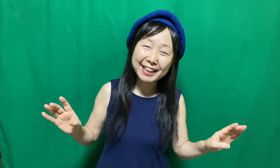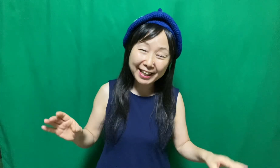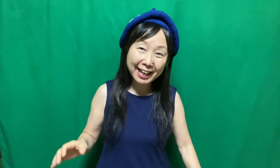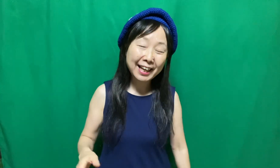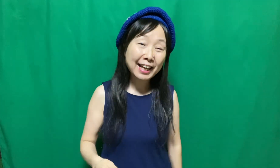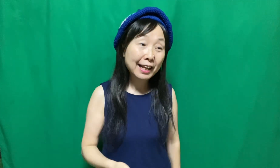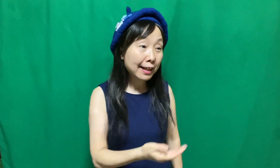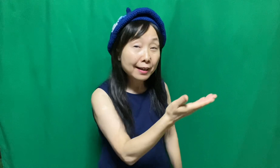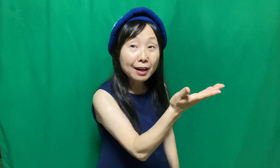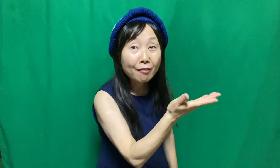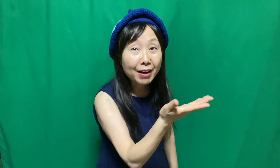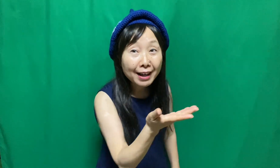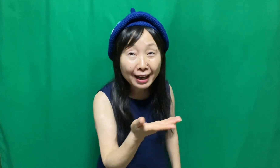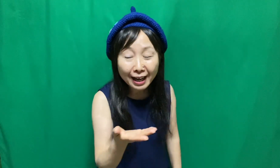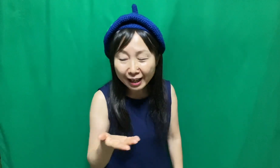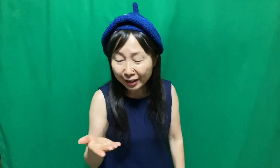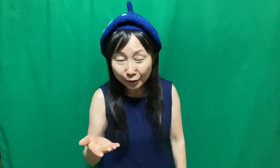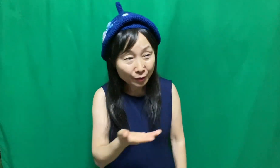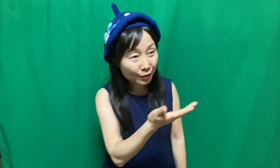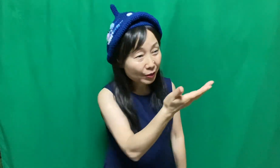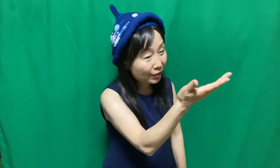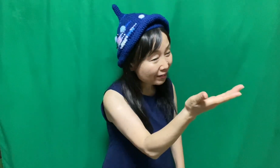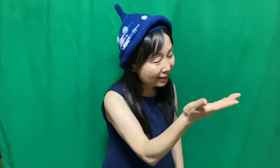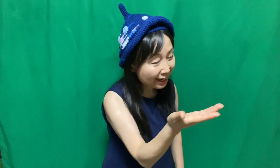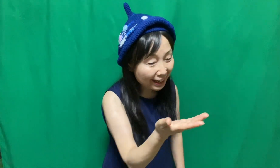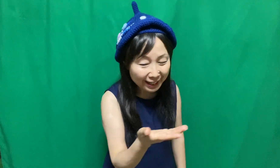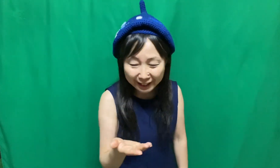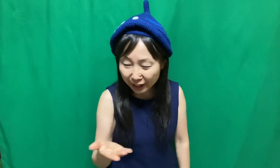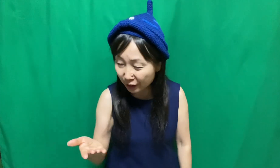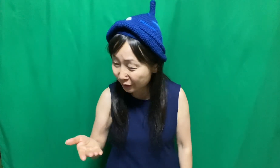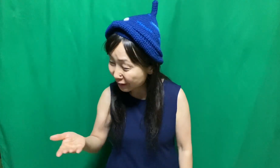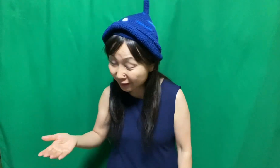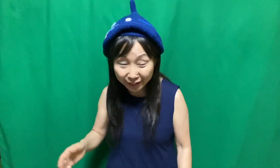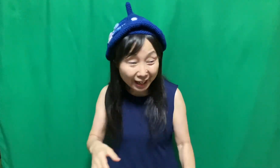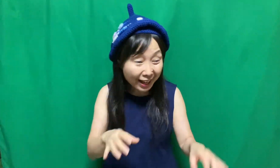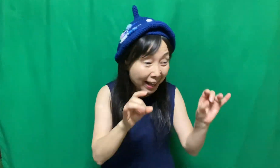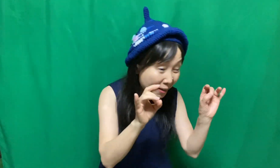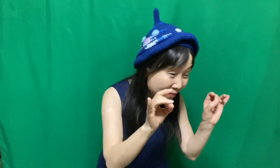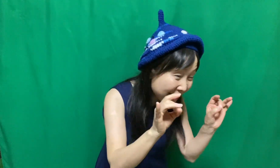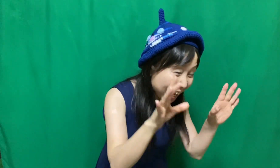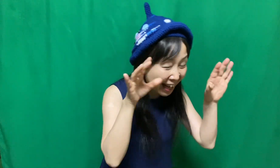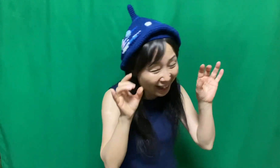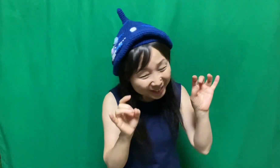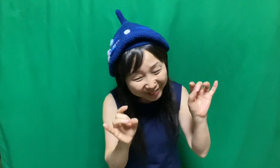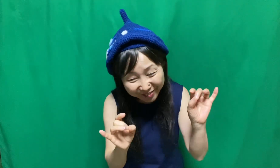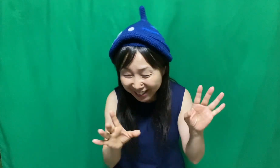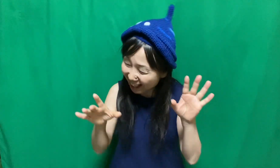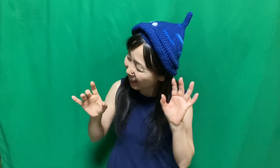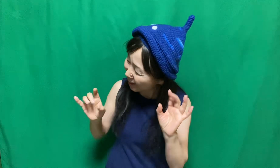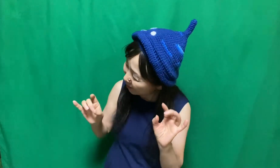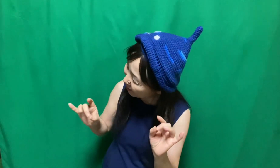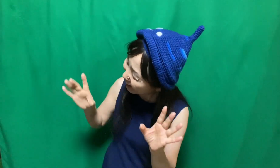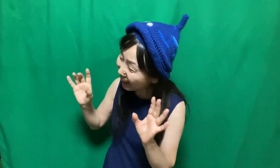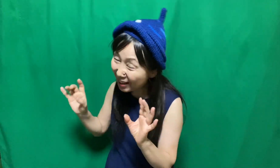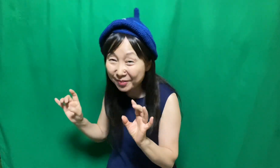ね。河原がこう流れていく、そこがピカピカピカピ